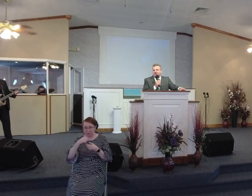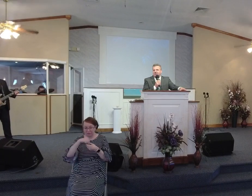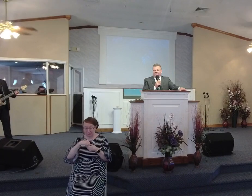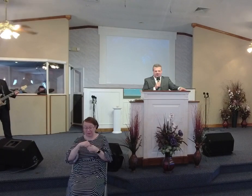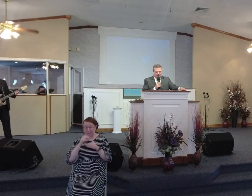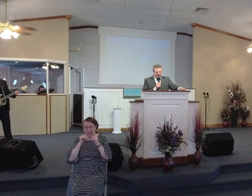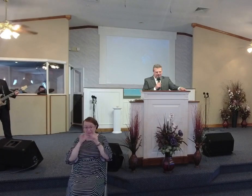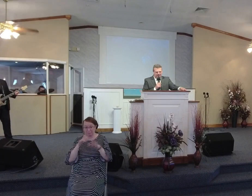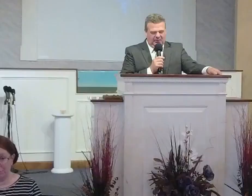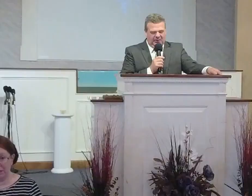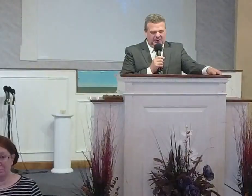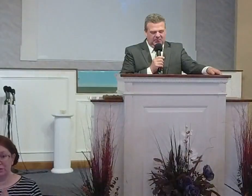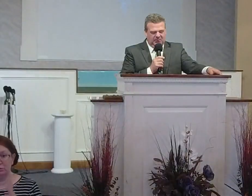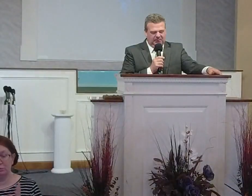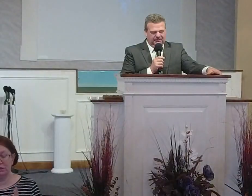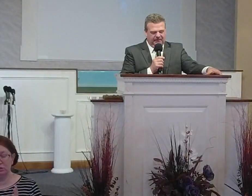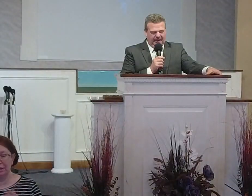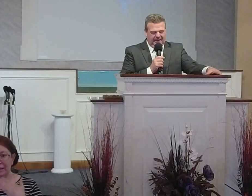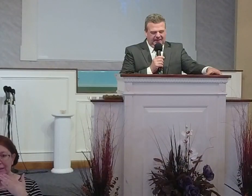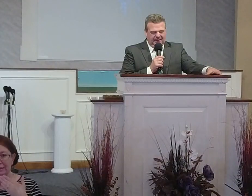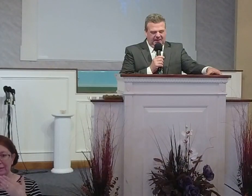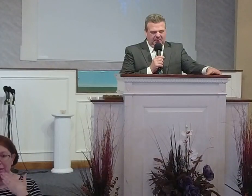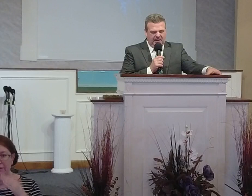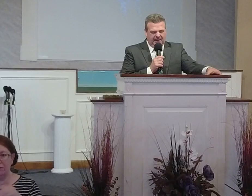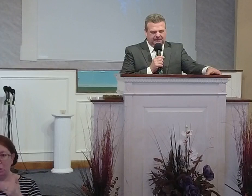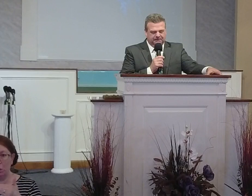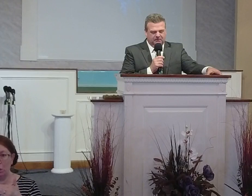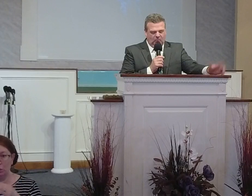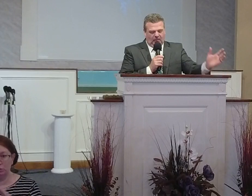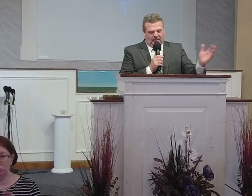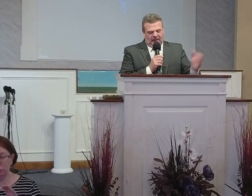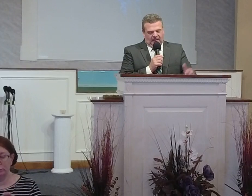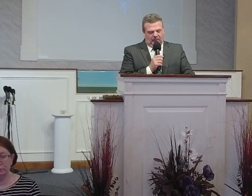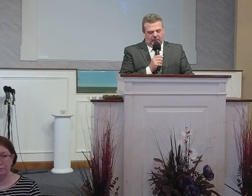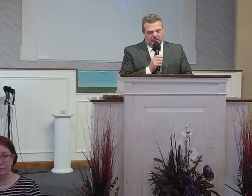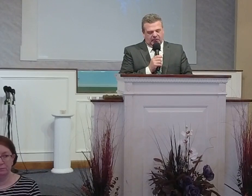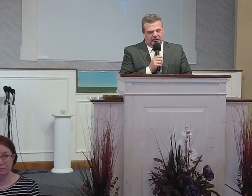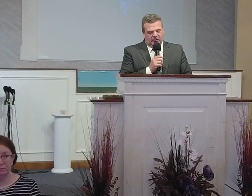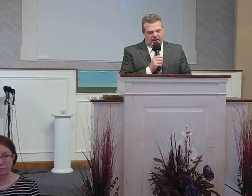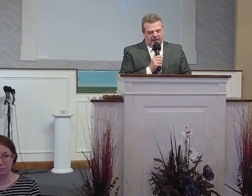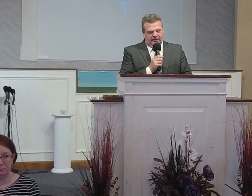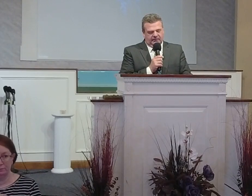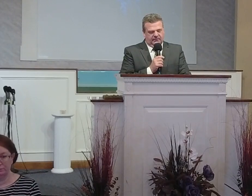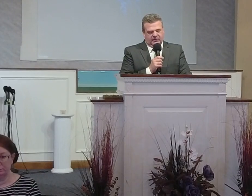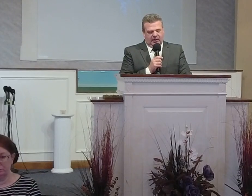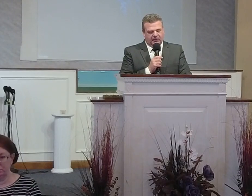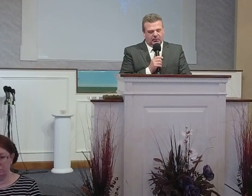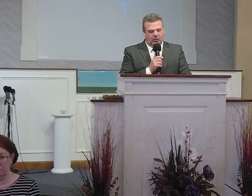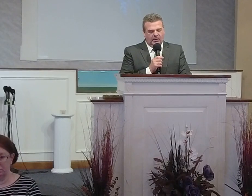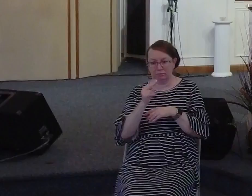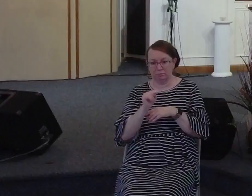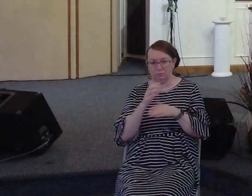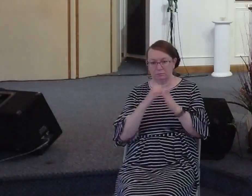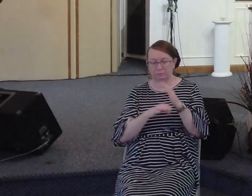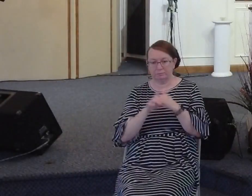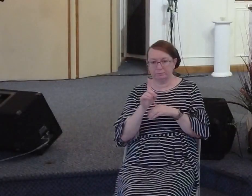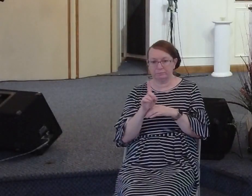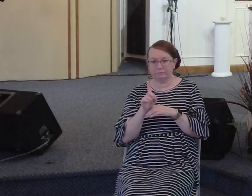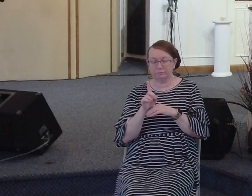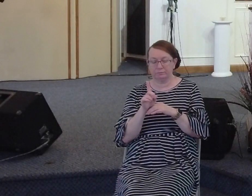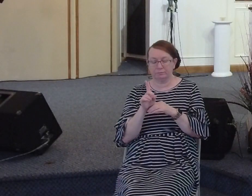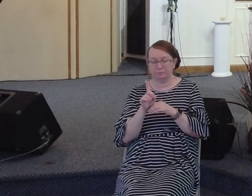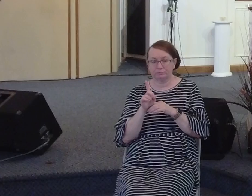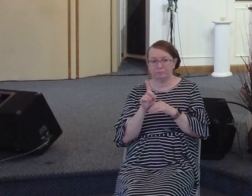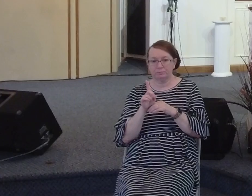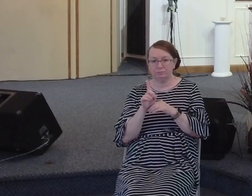sido tan bendecido por tu participación, todo lo que haces. Amén. Yo quiero ir a